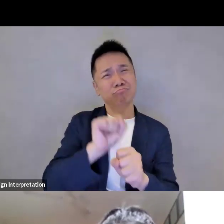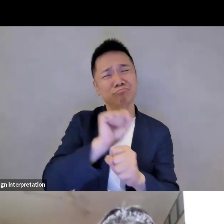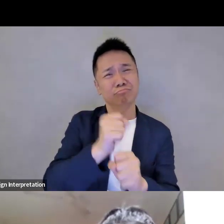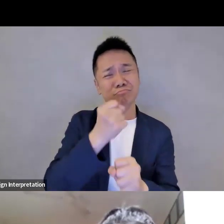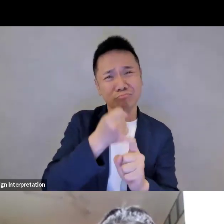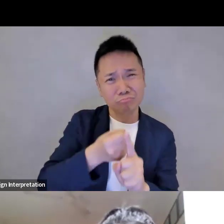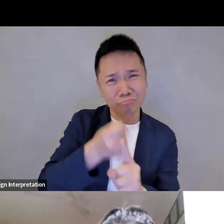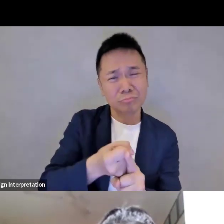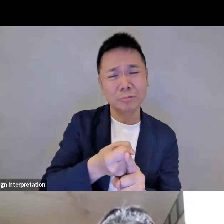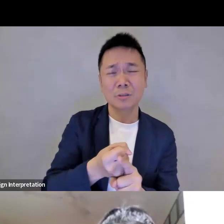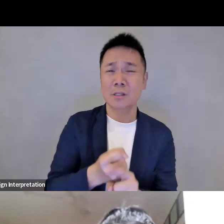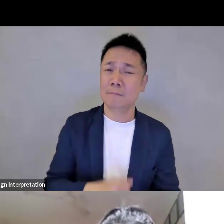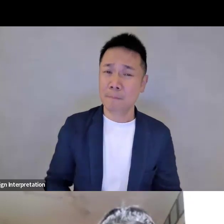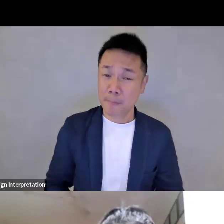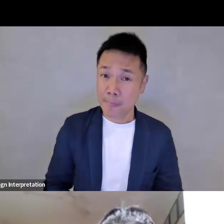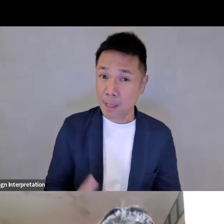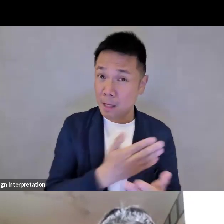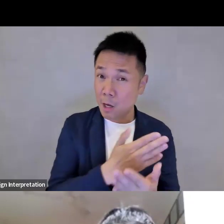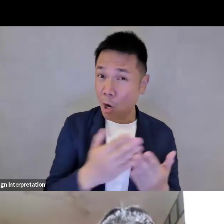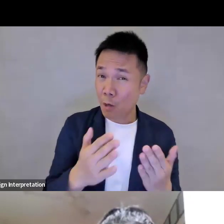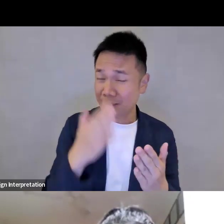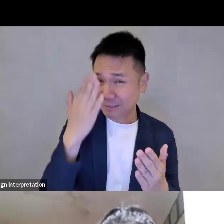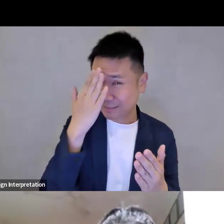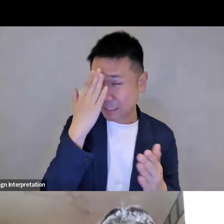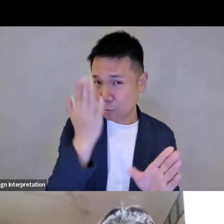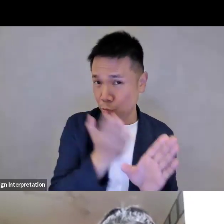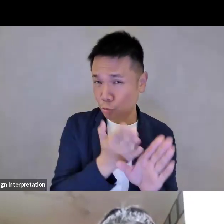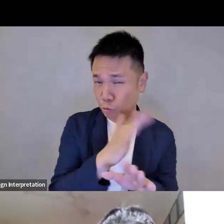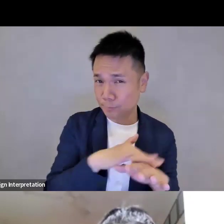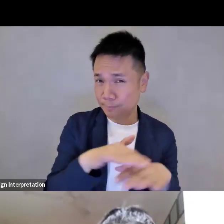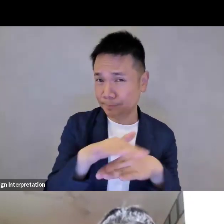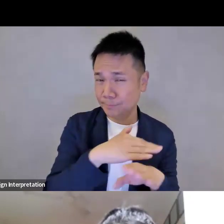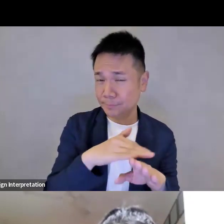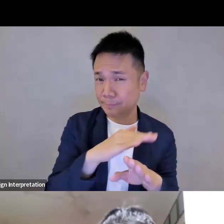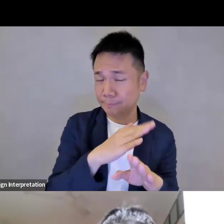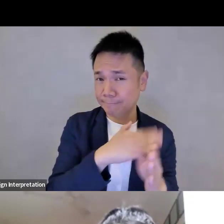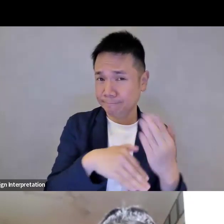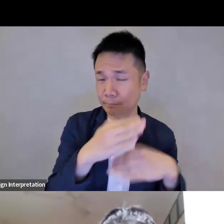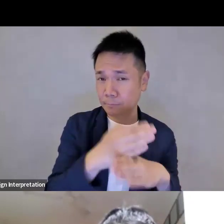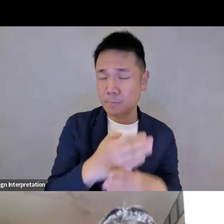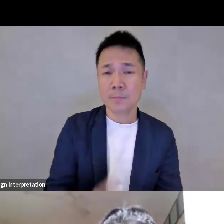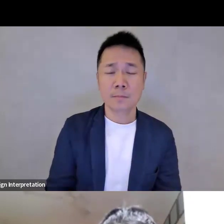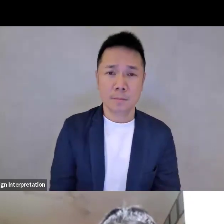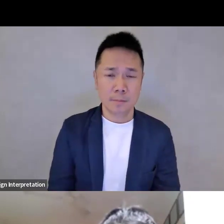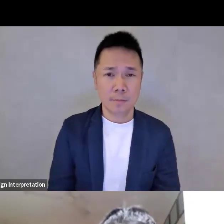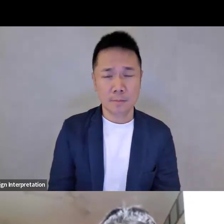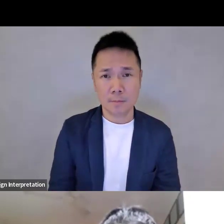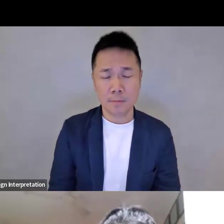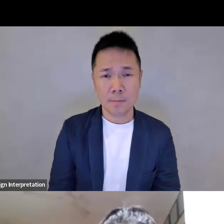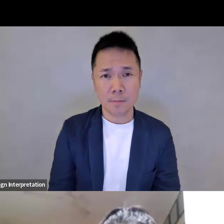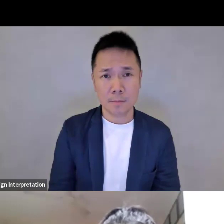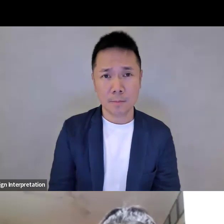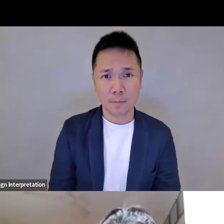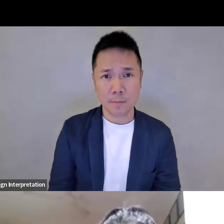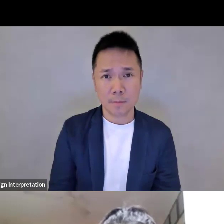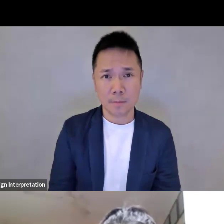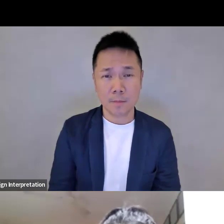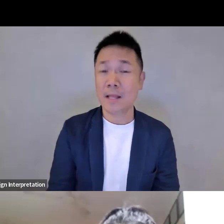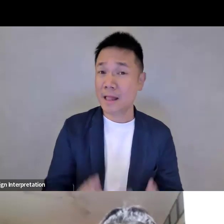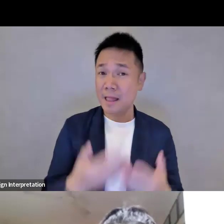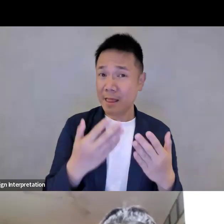因为这是一个为我们的残疾的这个社群做了很大奉献的一位伟大的女